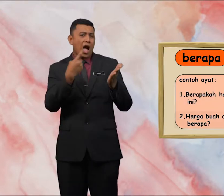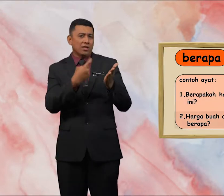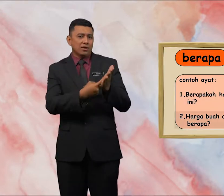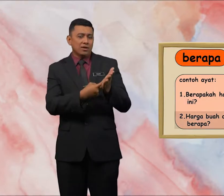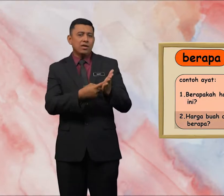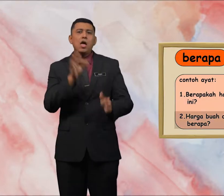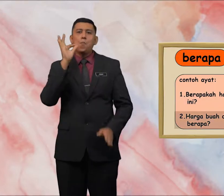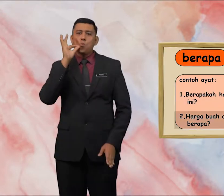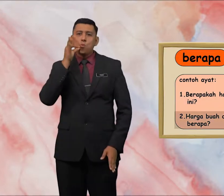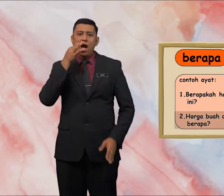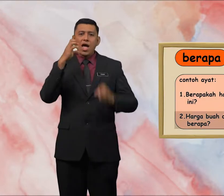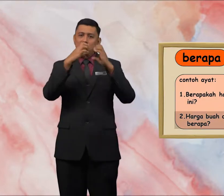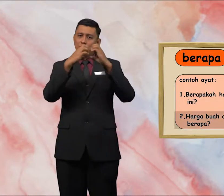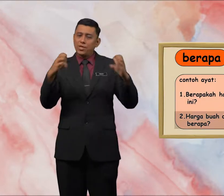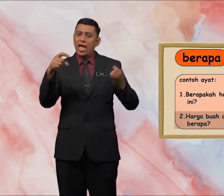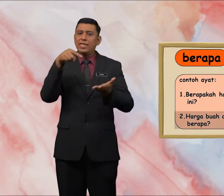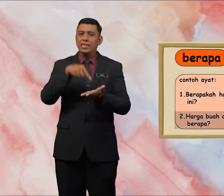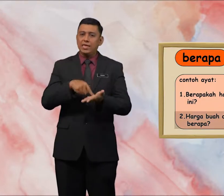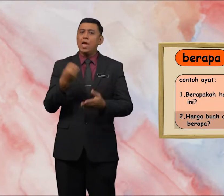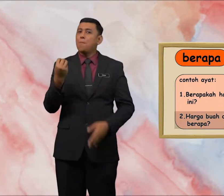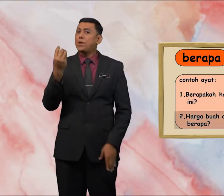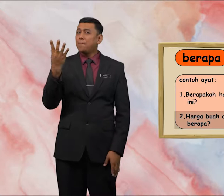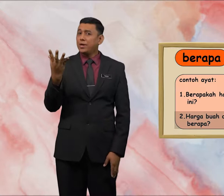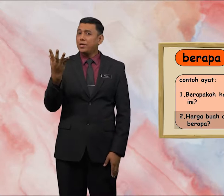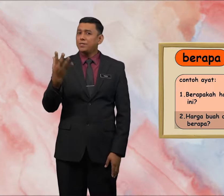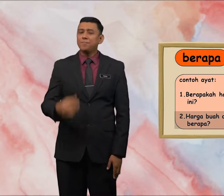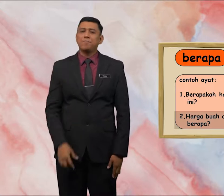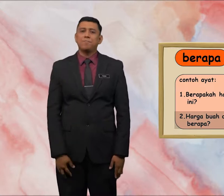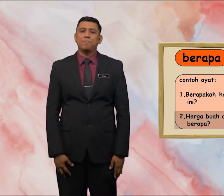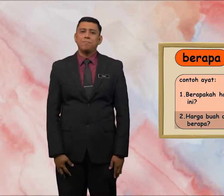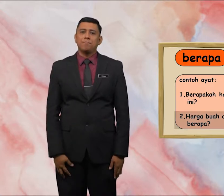harga buah durian ini berapa?